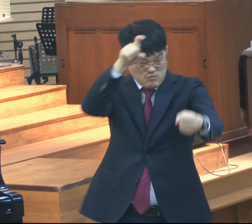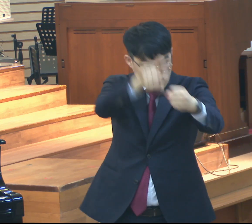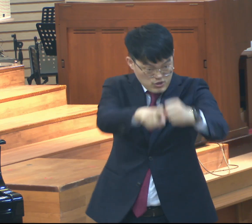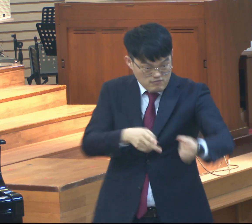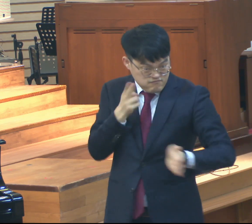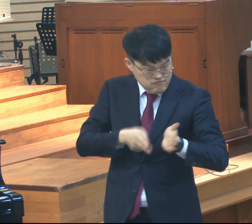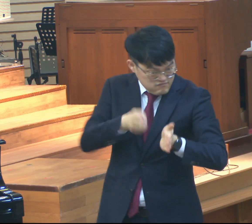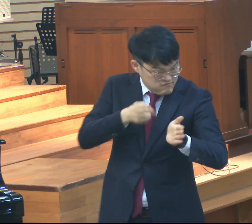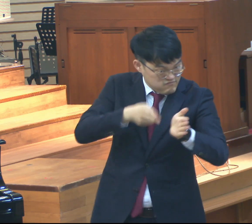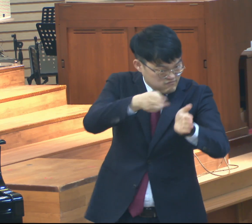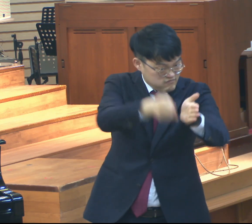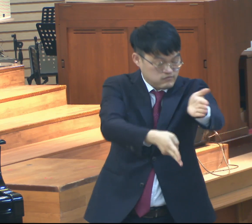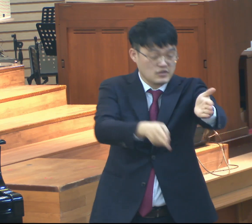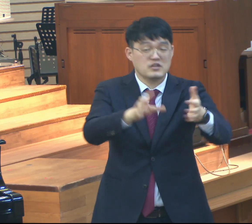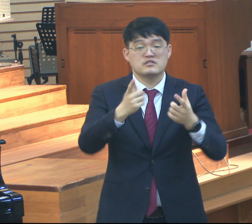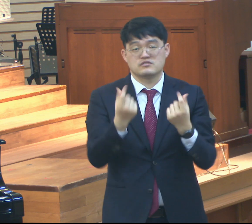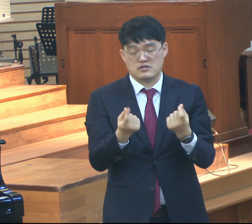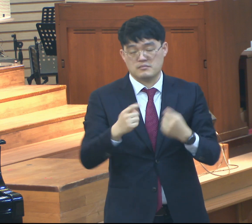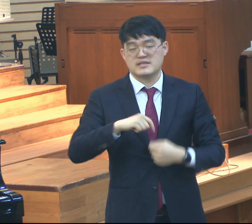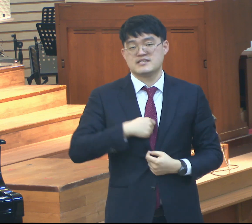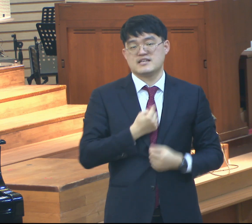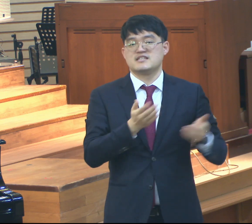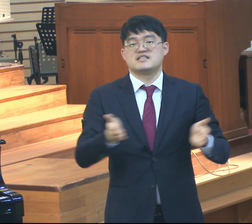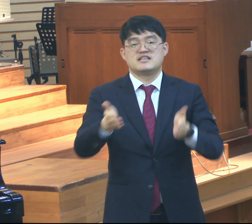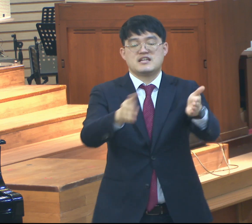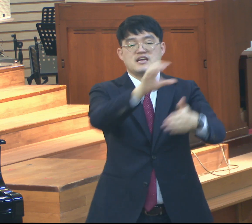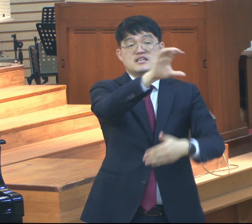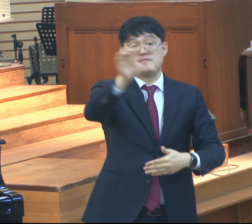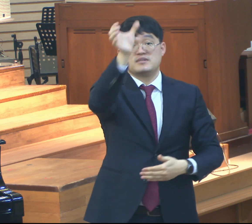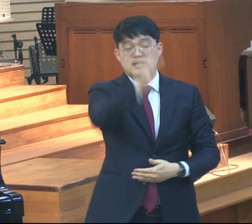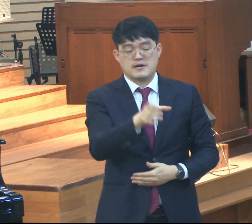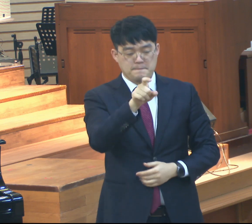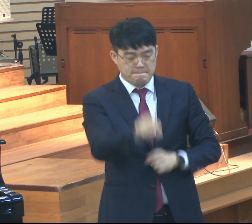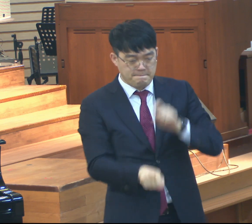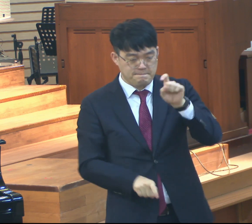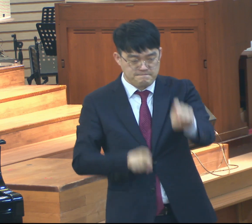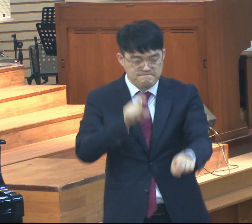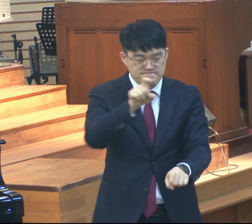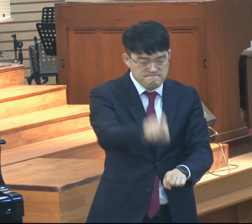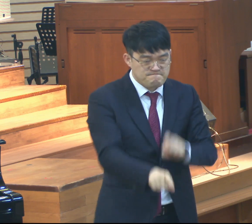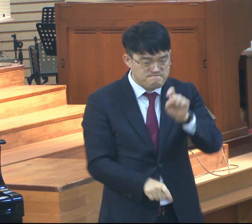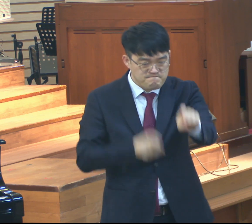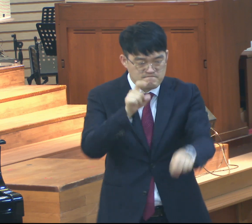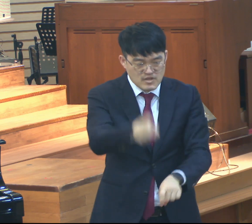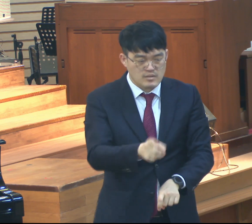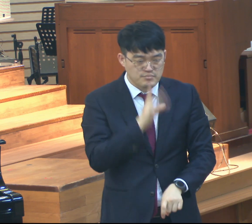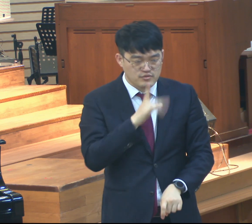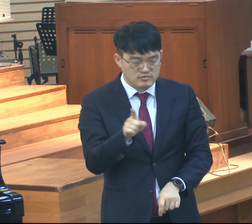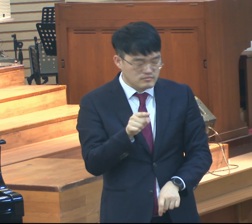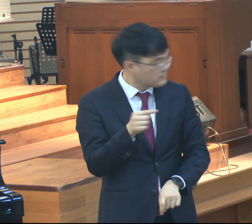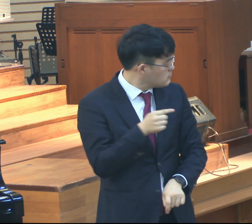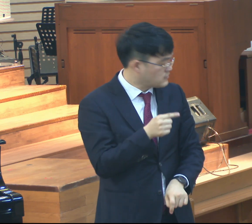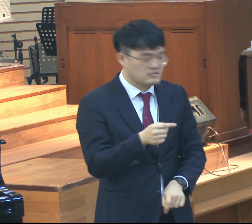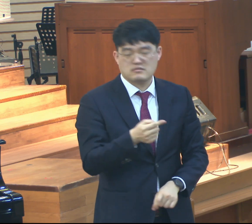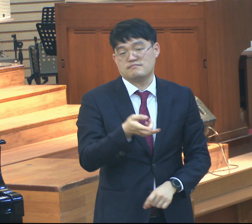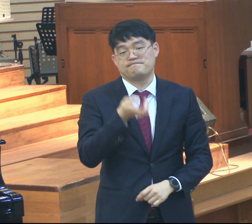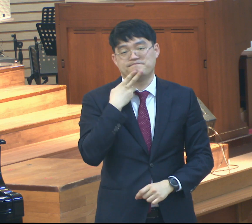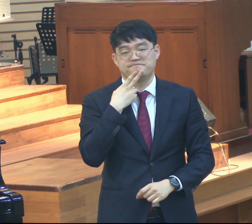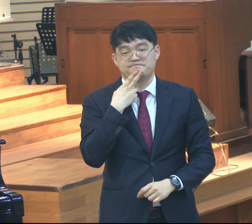십자가를 향해 걸어가실 뿐 안나스의 변화를 위한 시간을 내지는 않으셨습니다. 영혼 구원은 너무